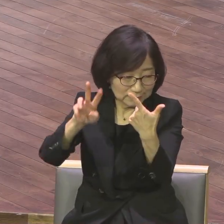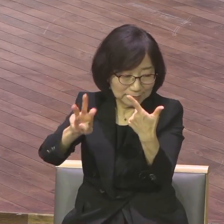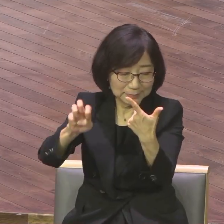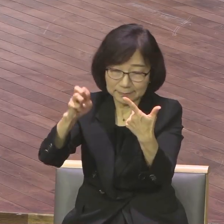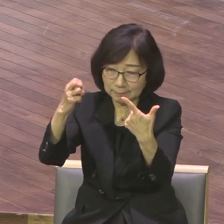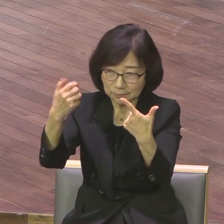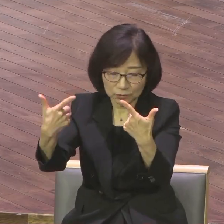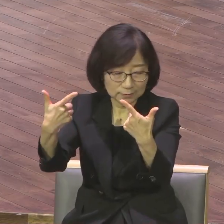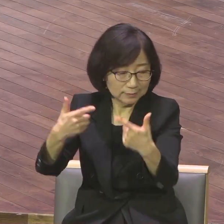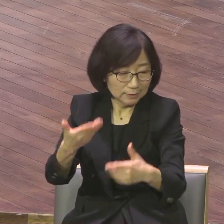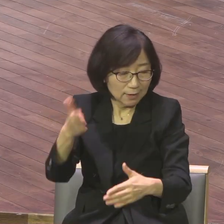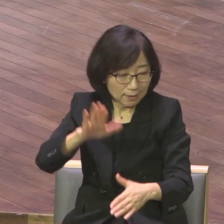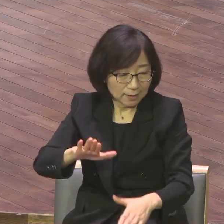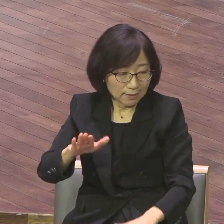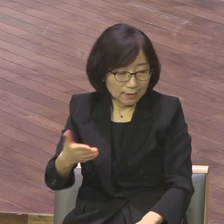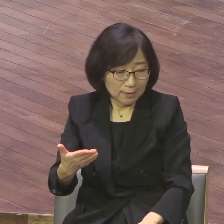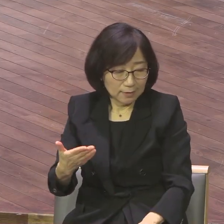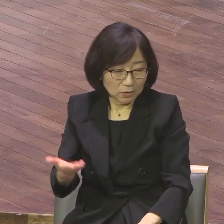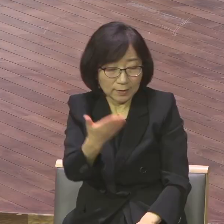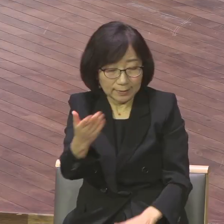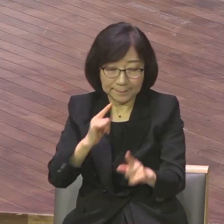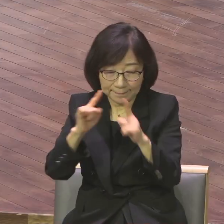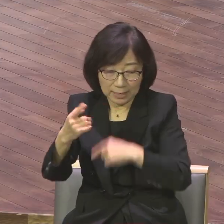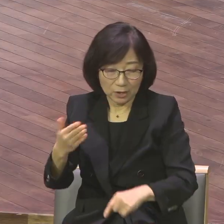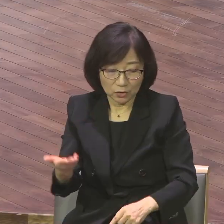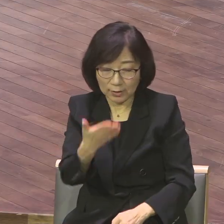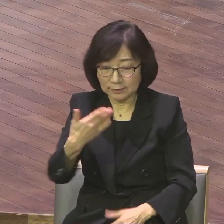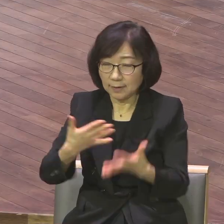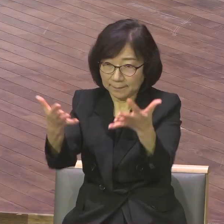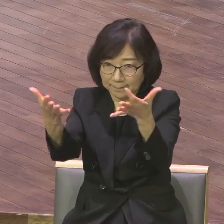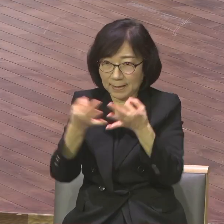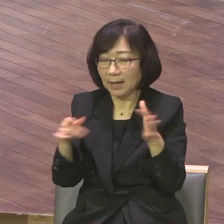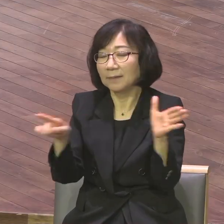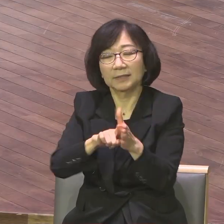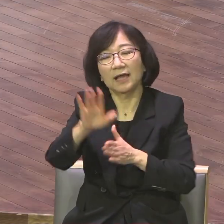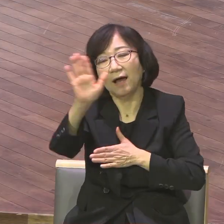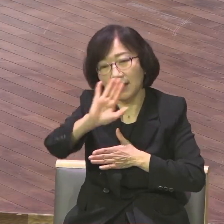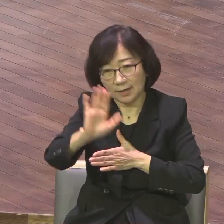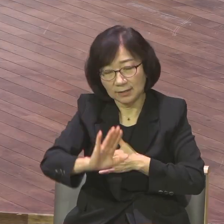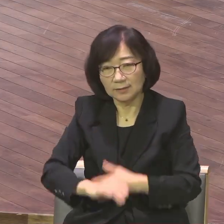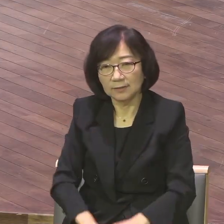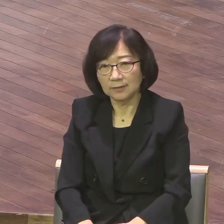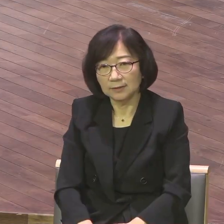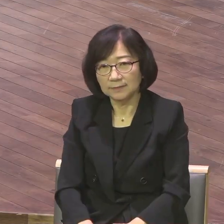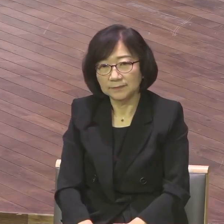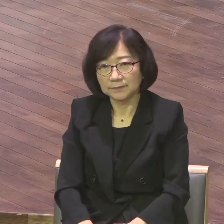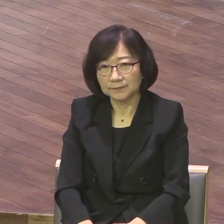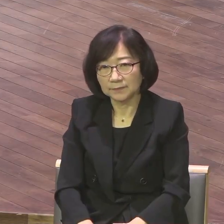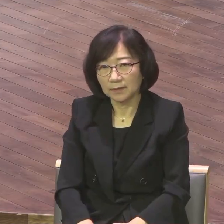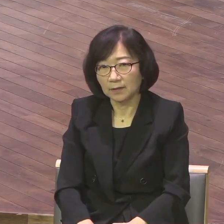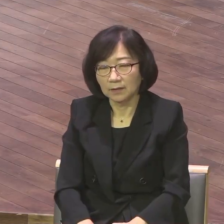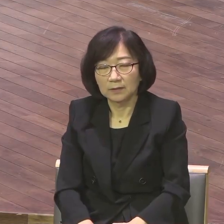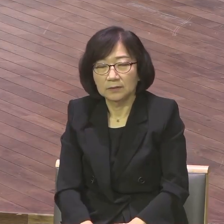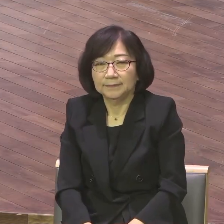너희에게 이르기를 너희는 나를 보고도 믿지 아니하는도다 하였느니라.